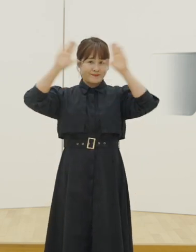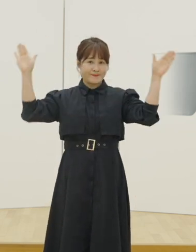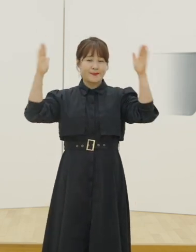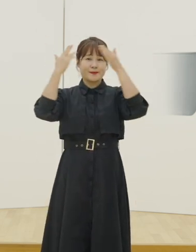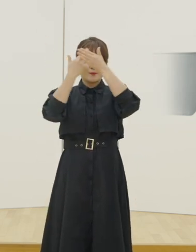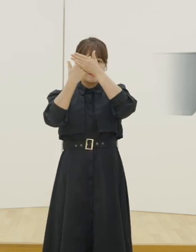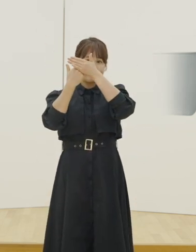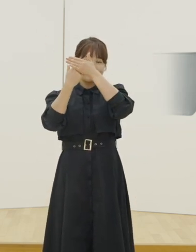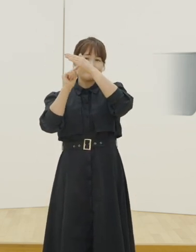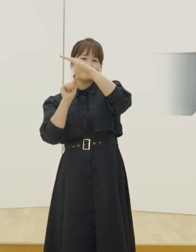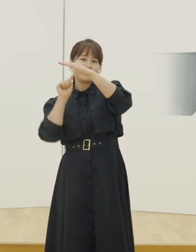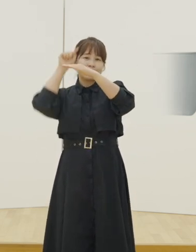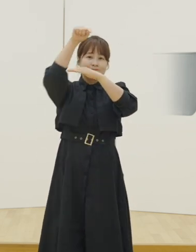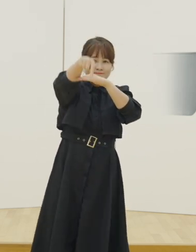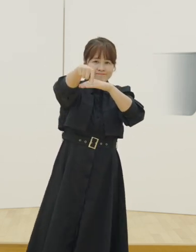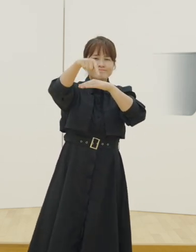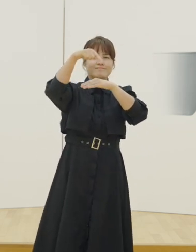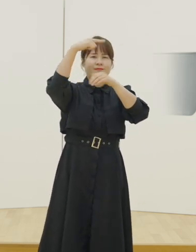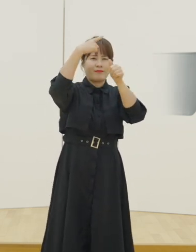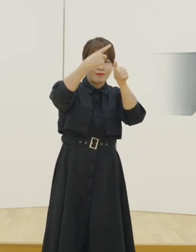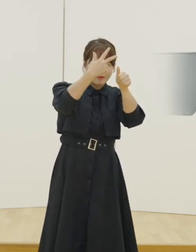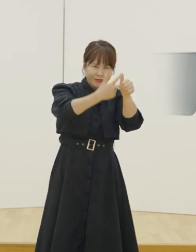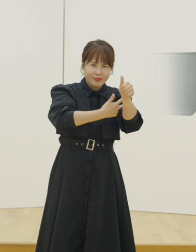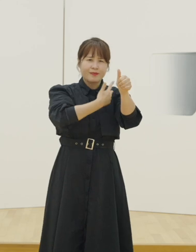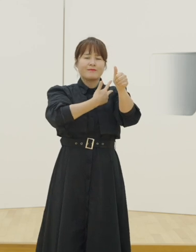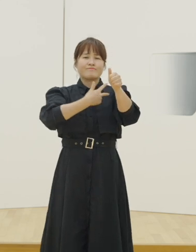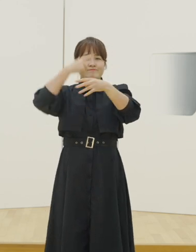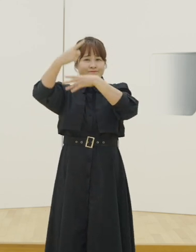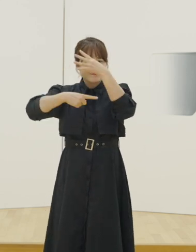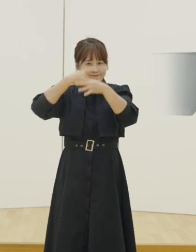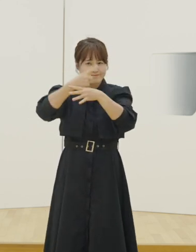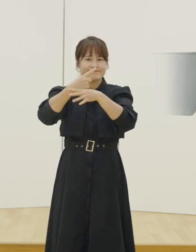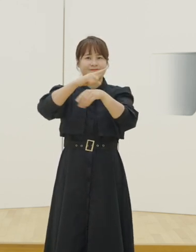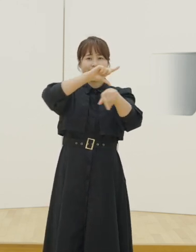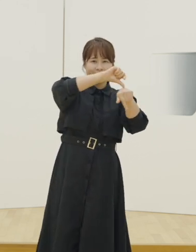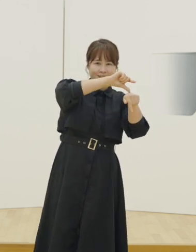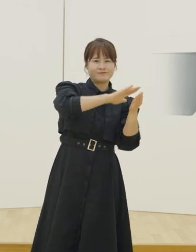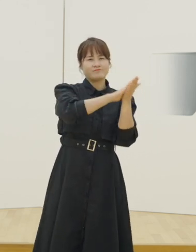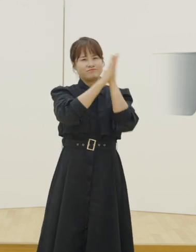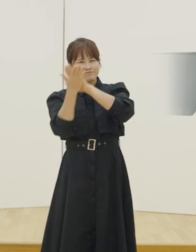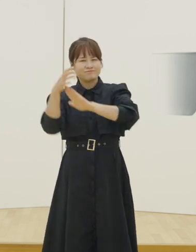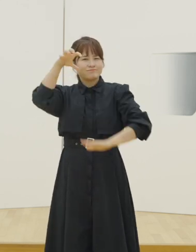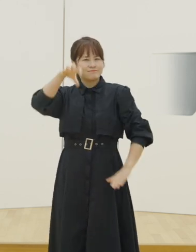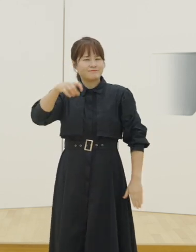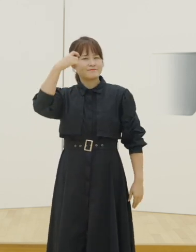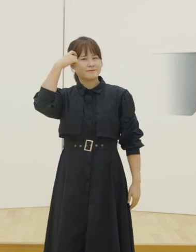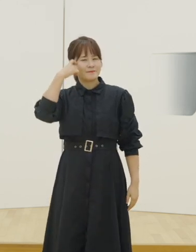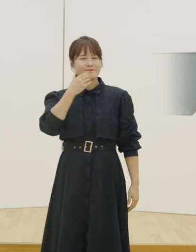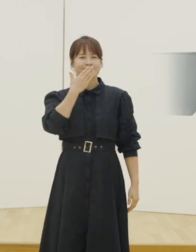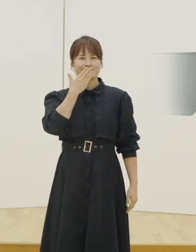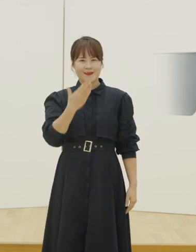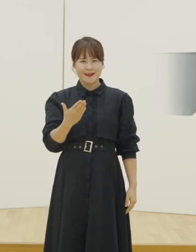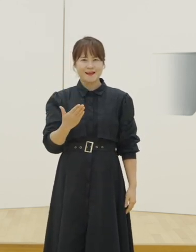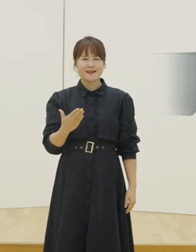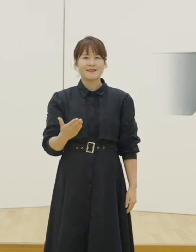천정의 유리창으로 외부 자연의 계절과 시간의 변화를 공간에서 느낄 수 있습니다.